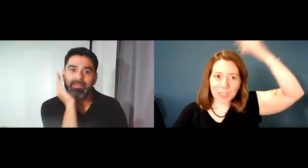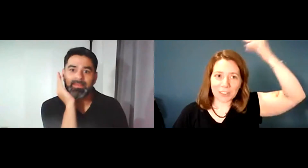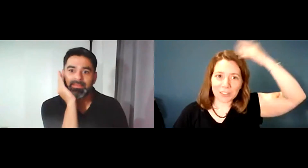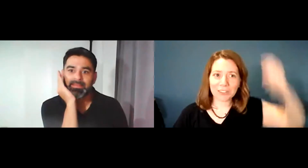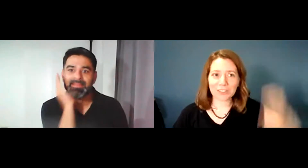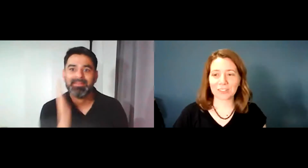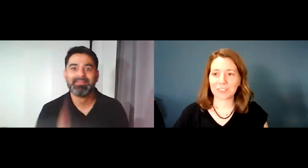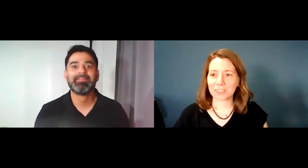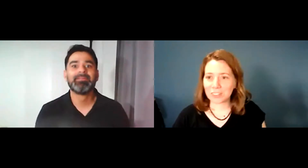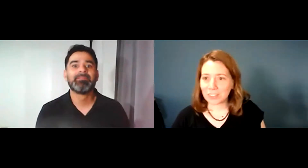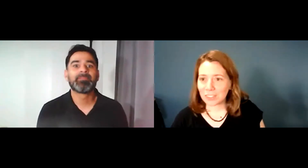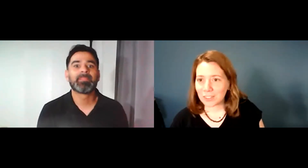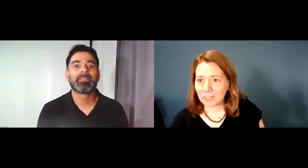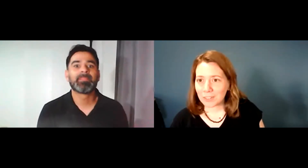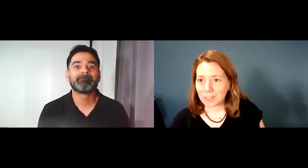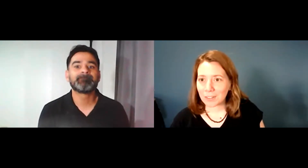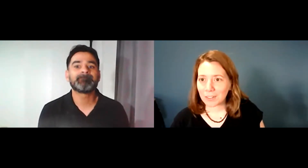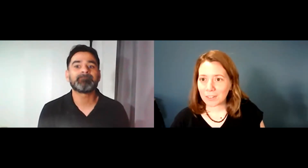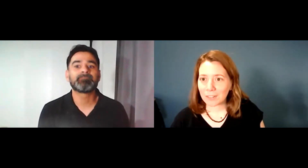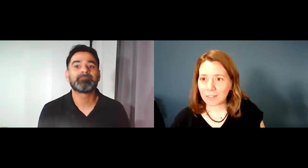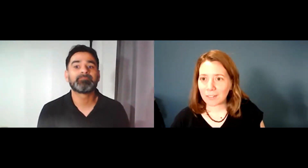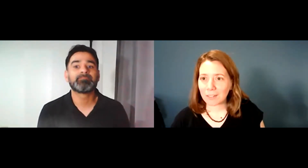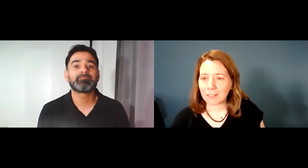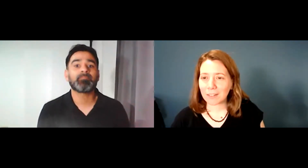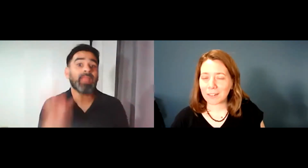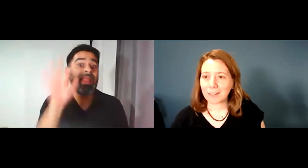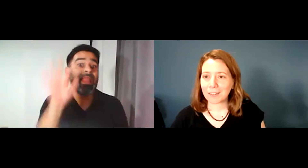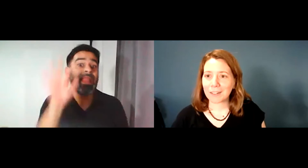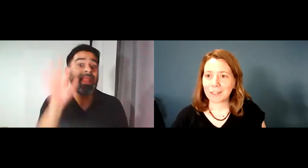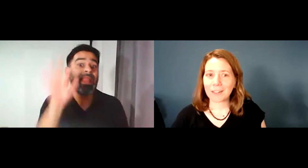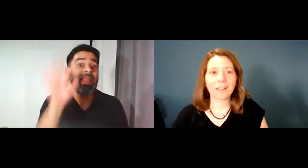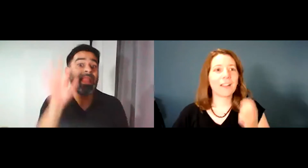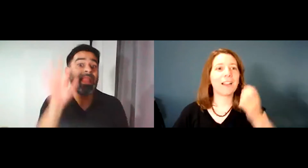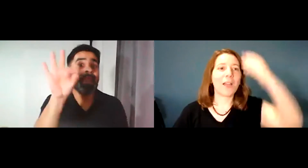pelitos. Esta, la dos. La de los pelitos me gusta. Esta.